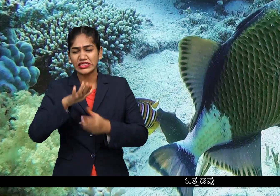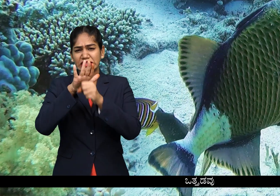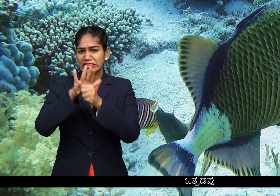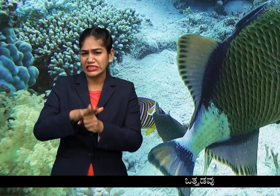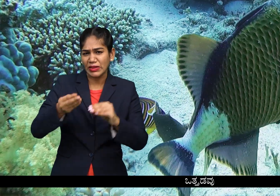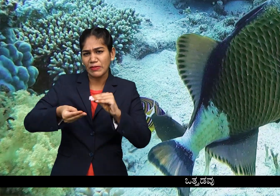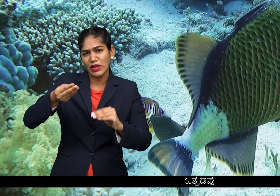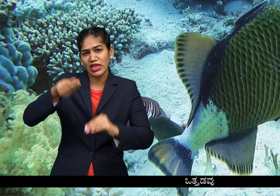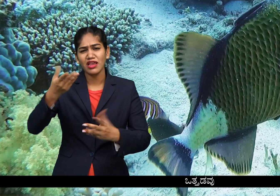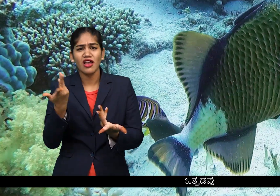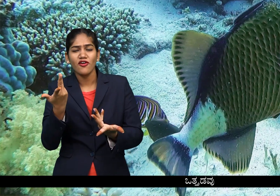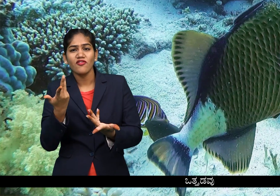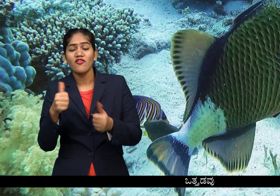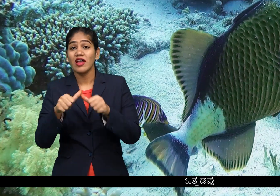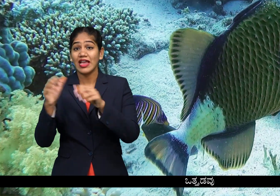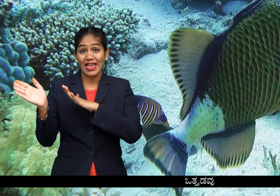ಒತ್ತಡವು